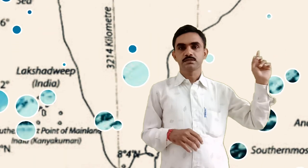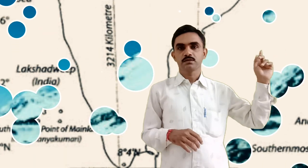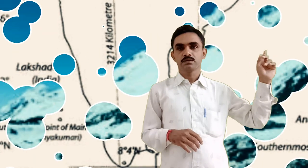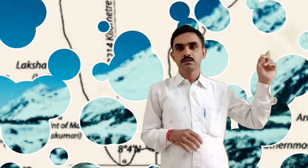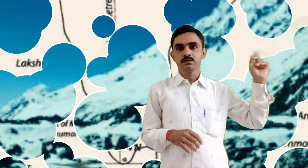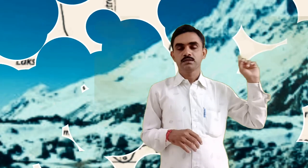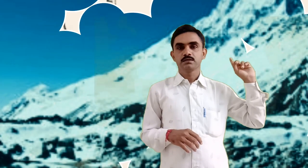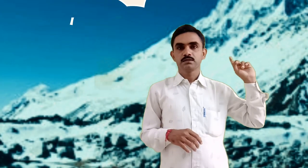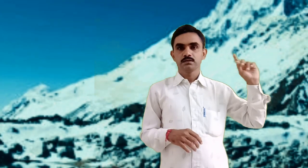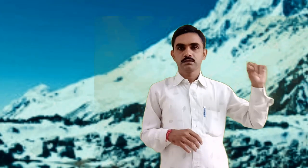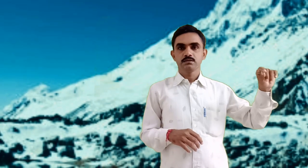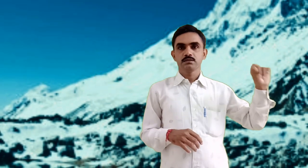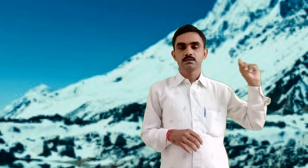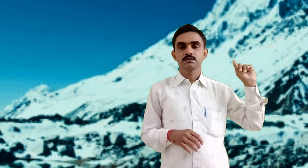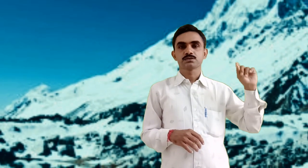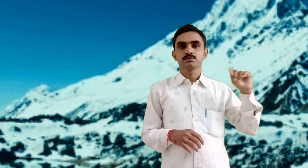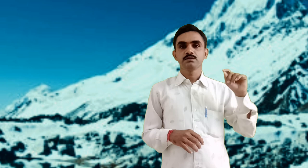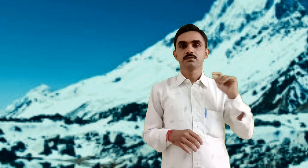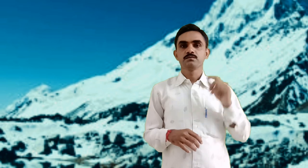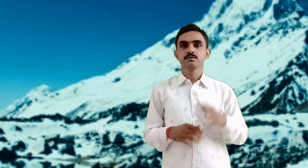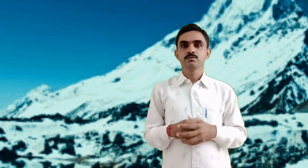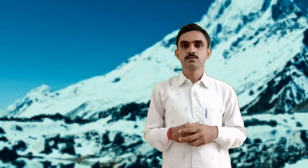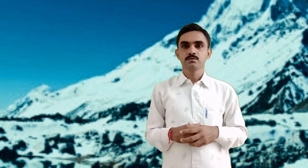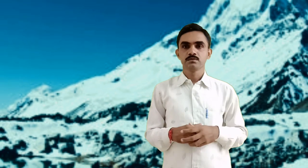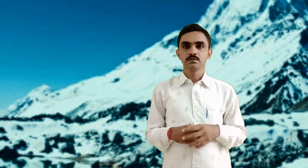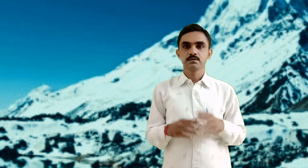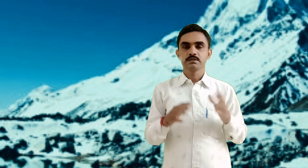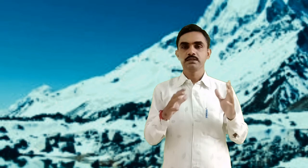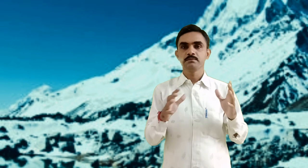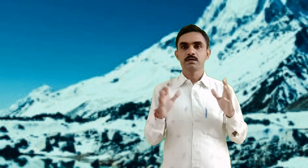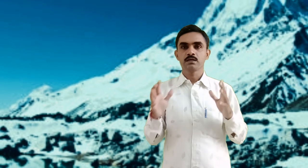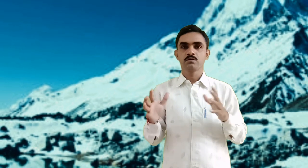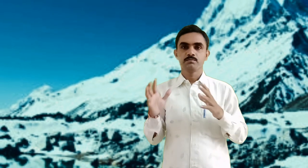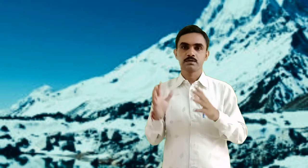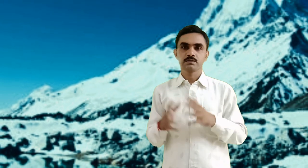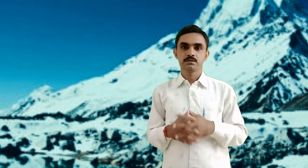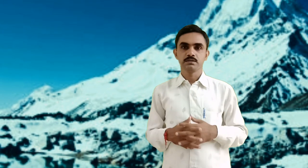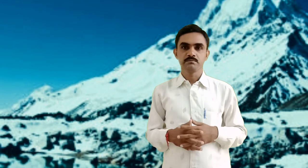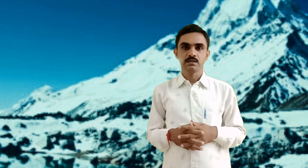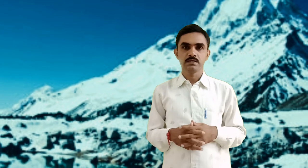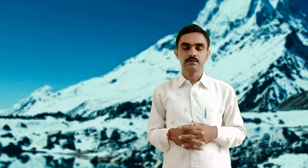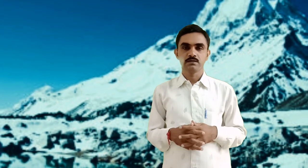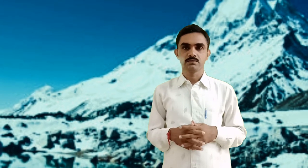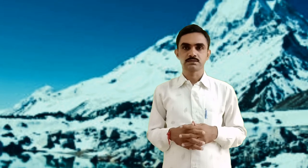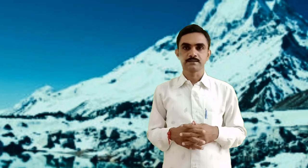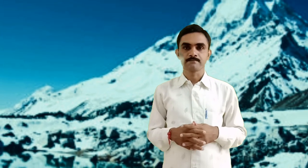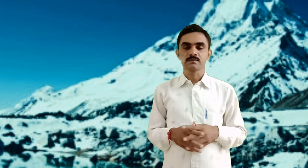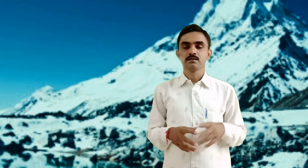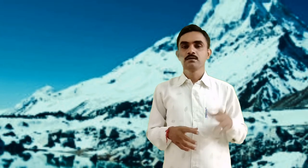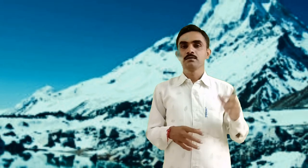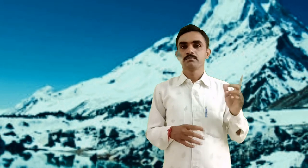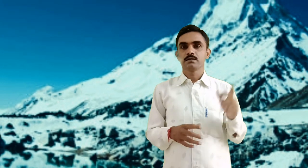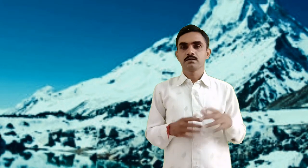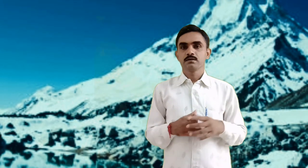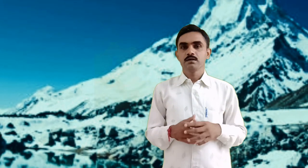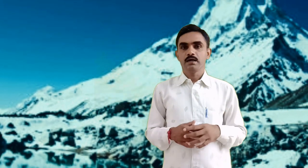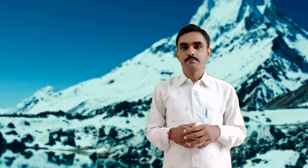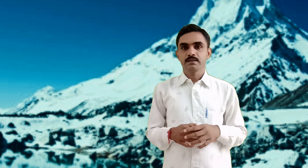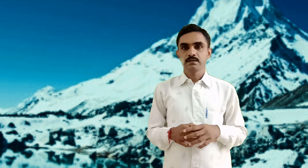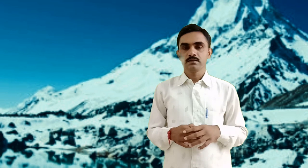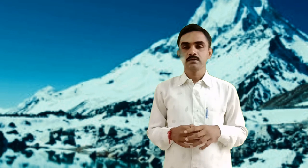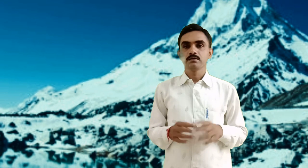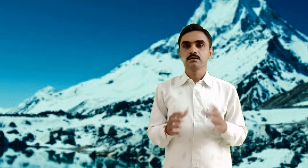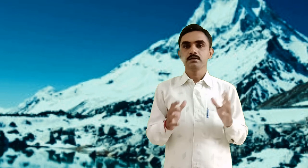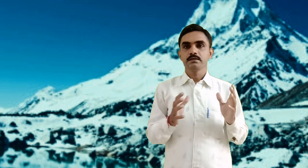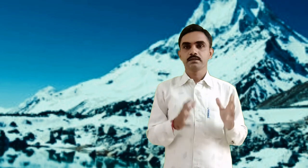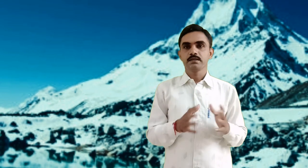એ વિસ્તારની અંદર સૌથી વધુમાં વધુ ગિરિમાળાઓ પર્વત હિમાલય આવેલો છે, પણ